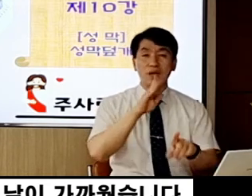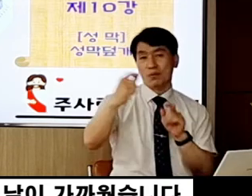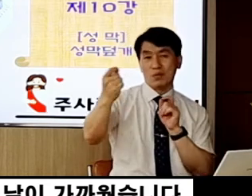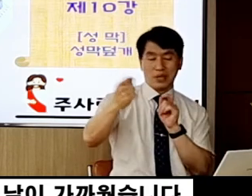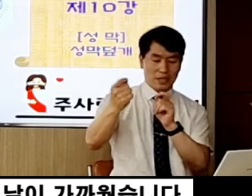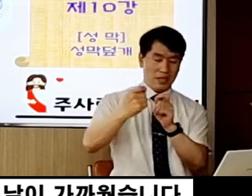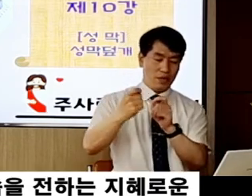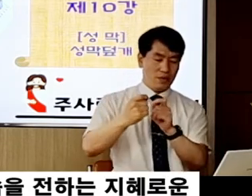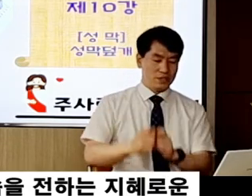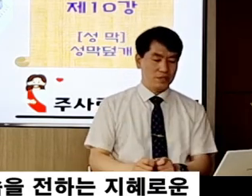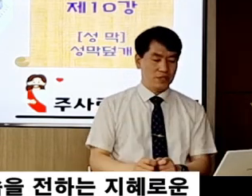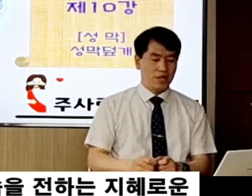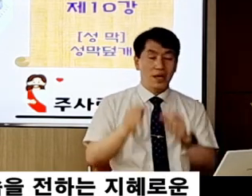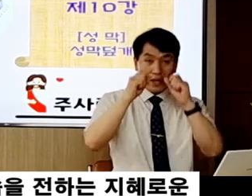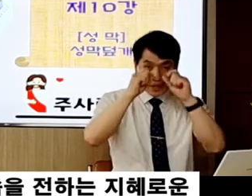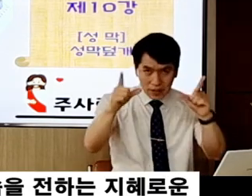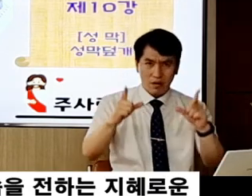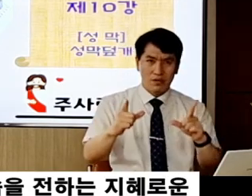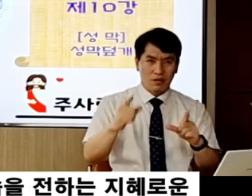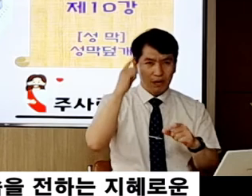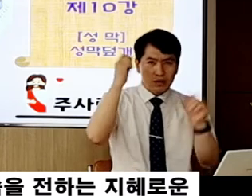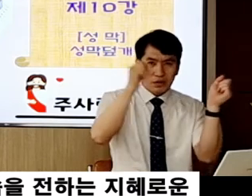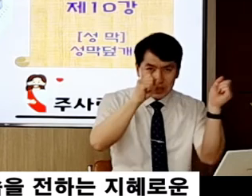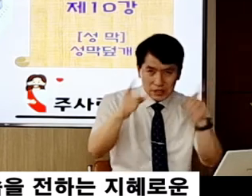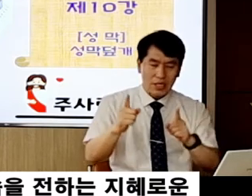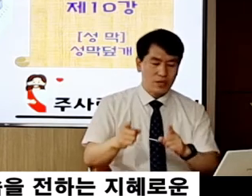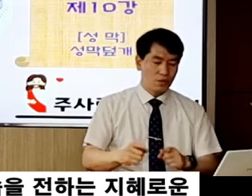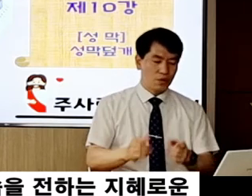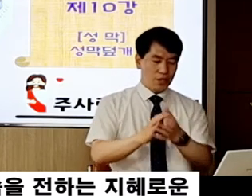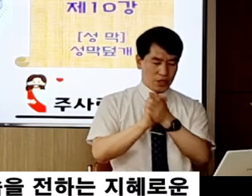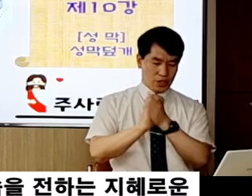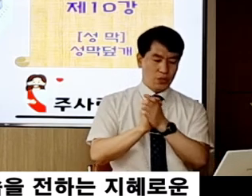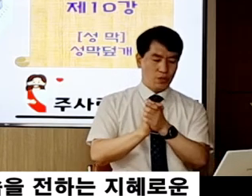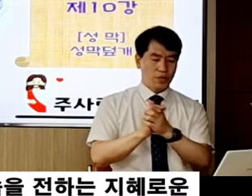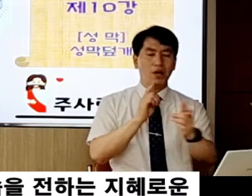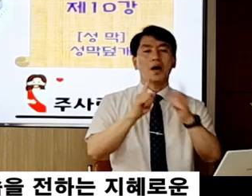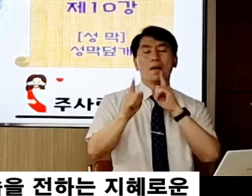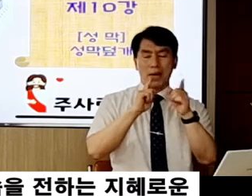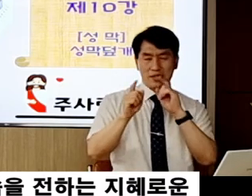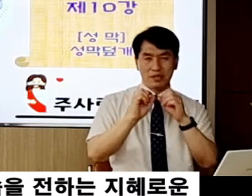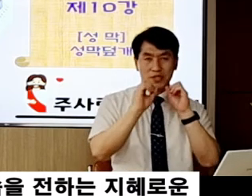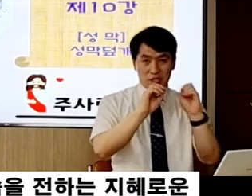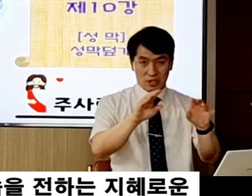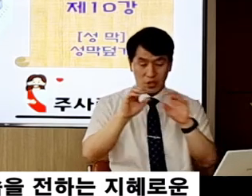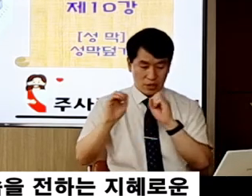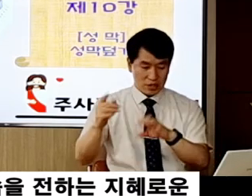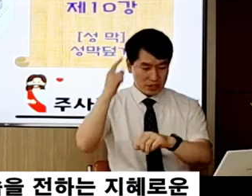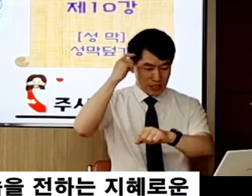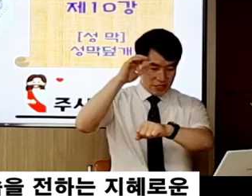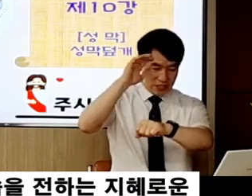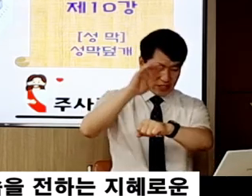정말로 가까웠습니다. 깨어서 정신 차리고 기도하며 말씀을 전하는